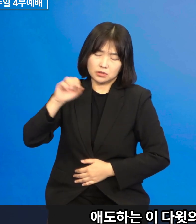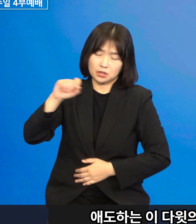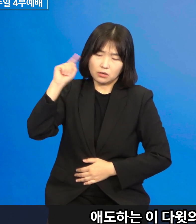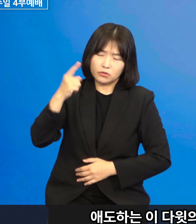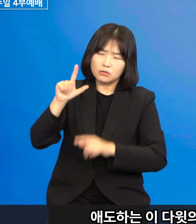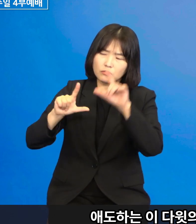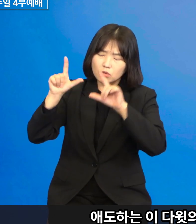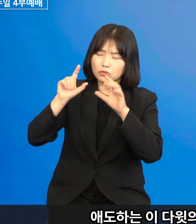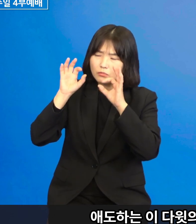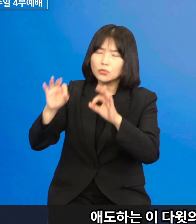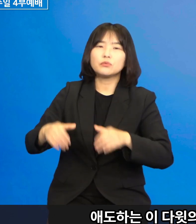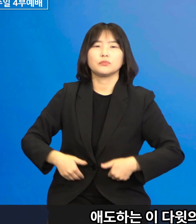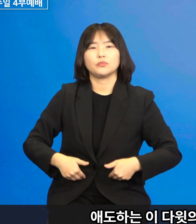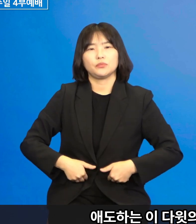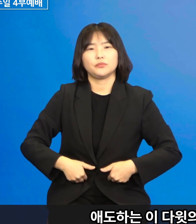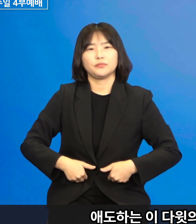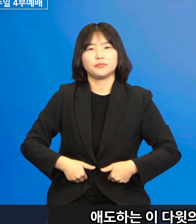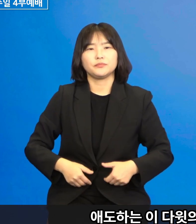된다고요.